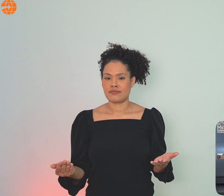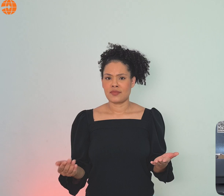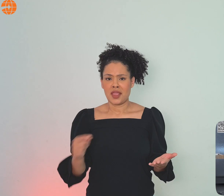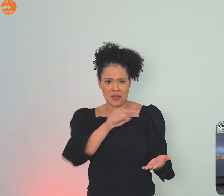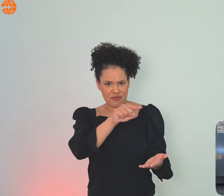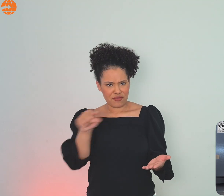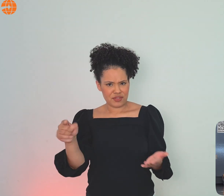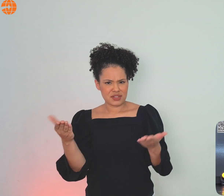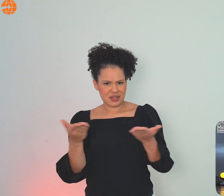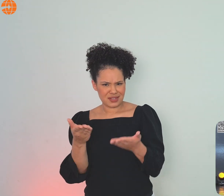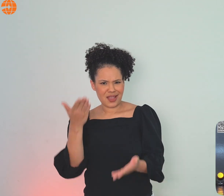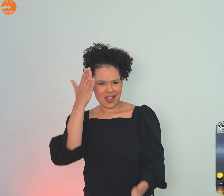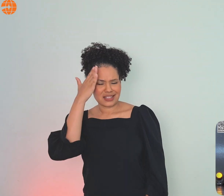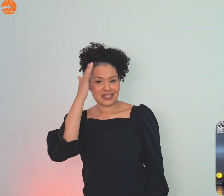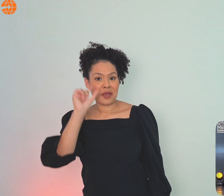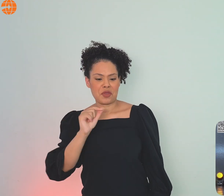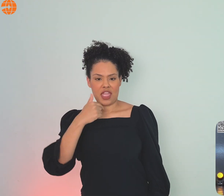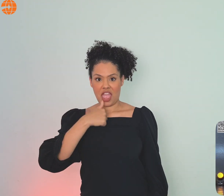leões.